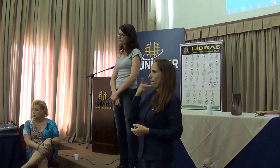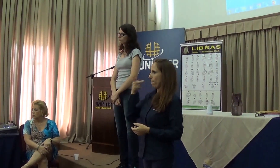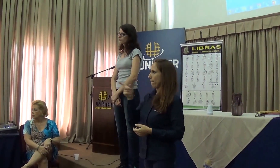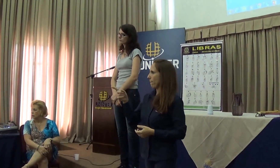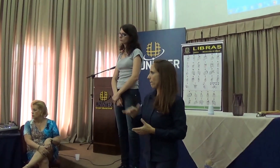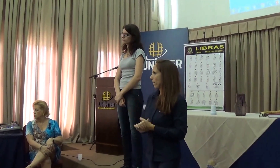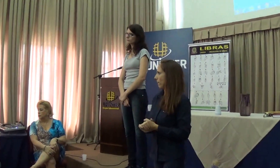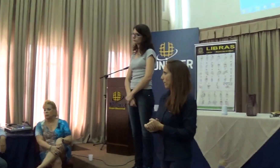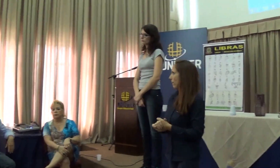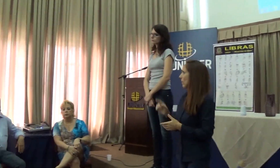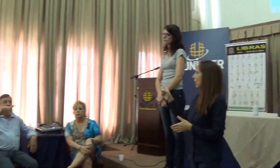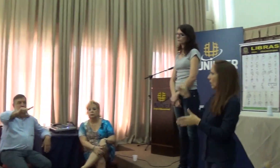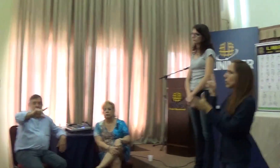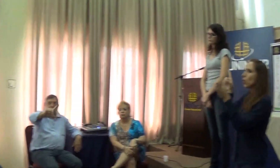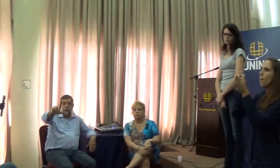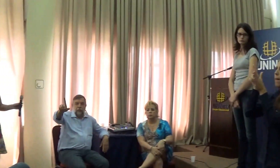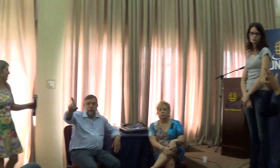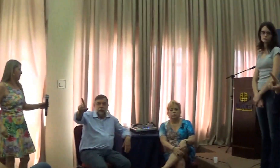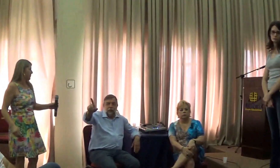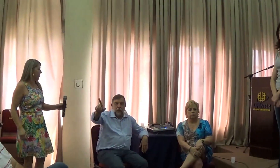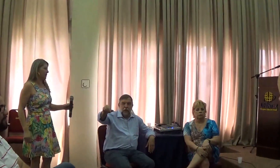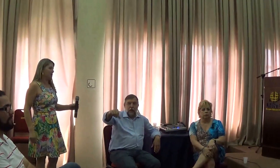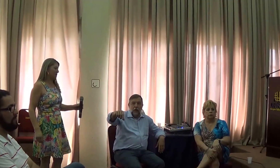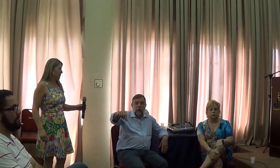Uma pergunta só.